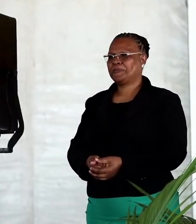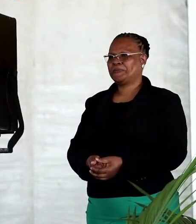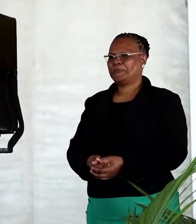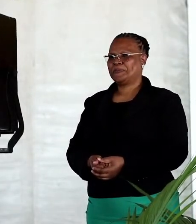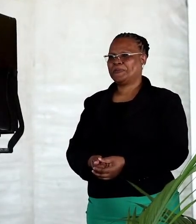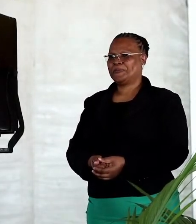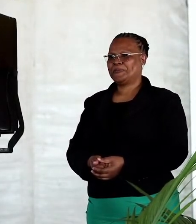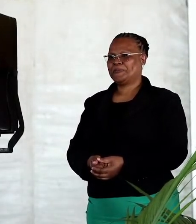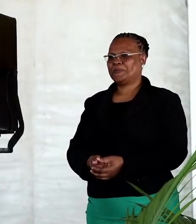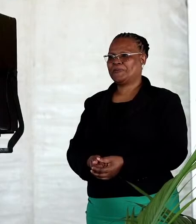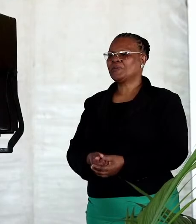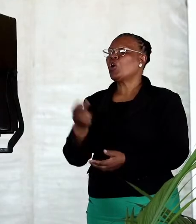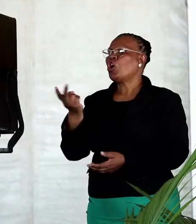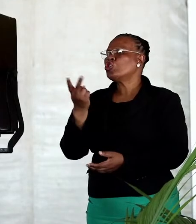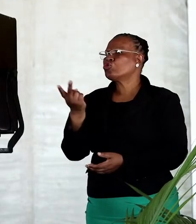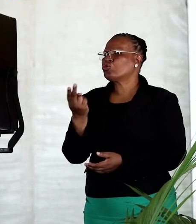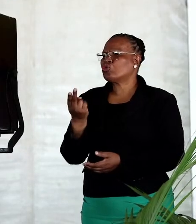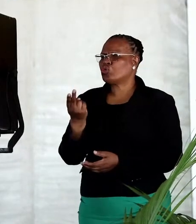Also,